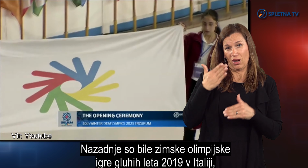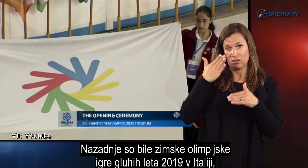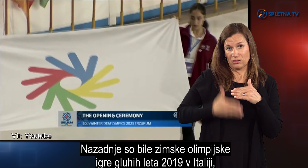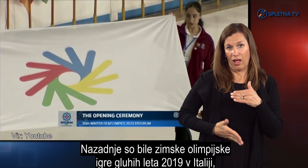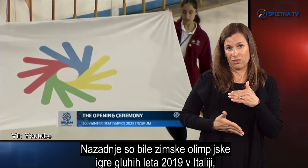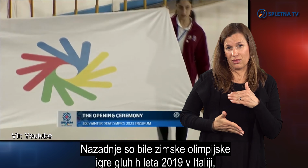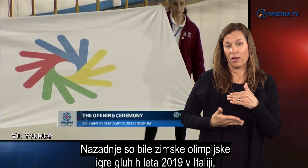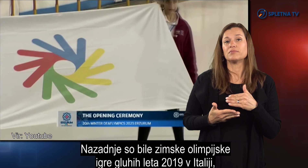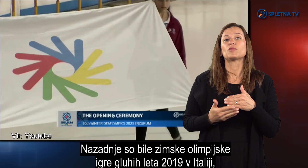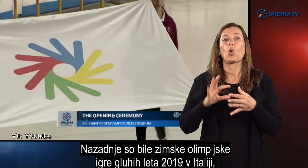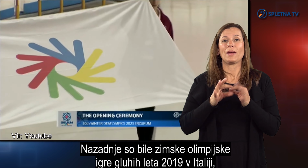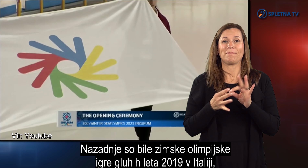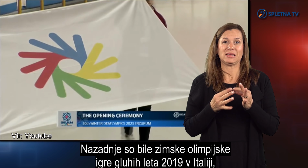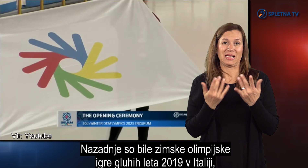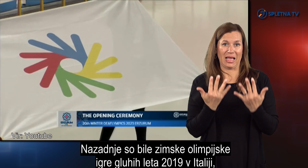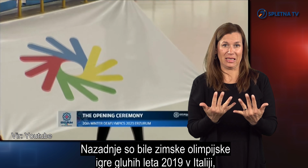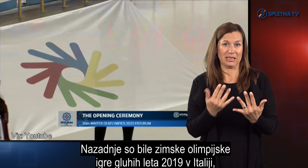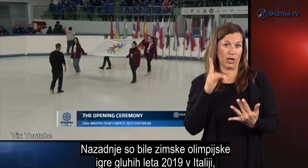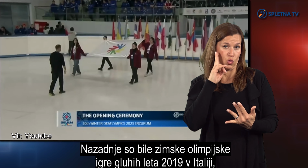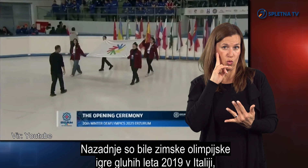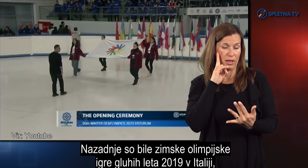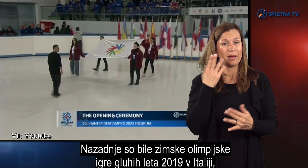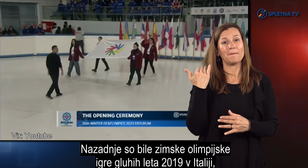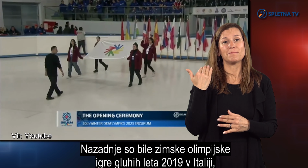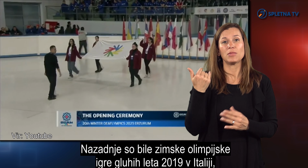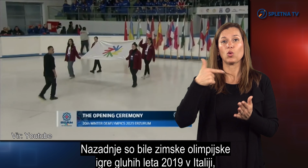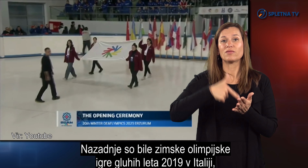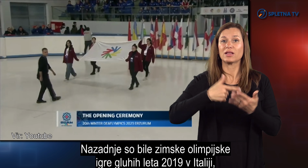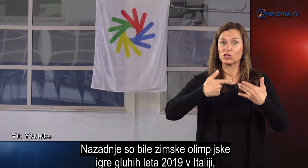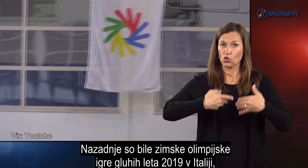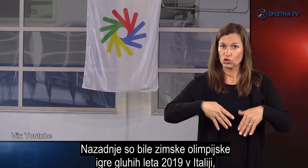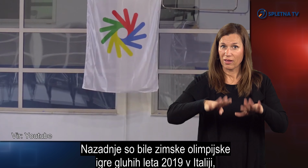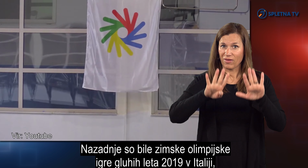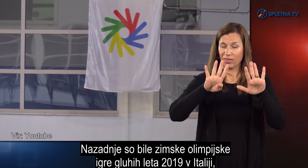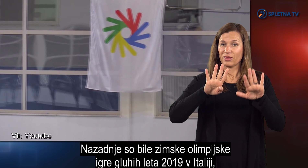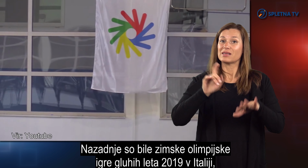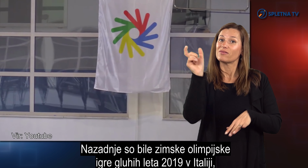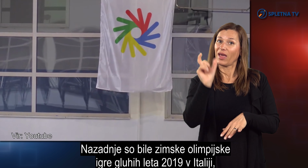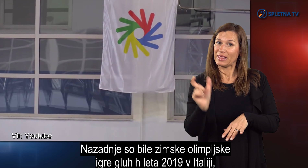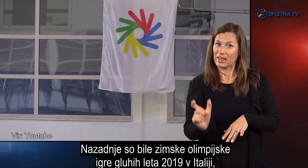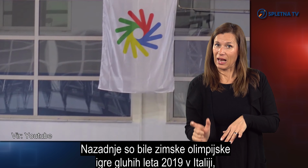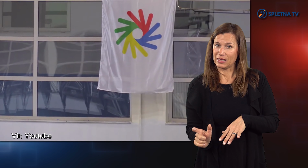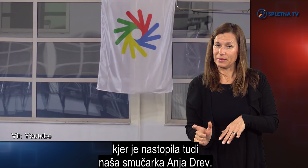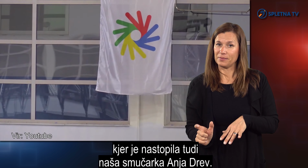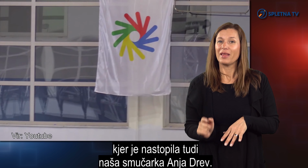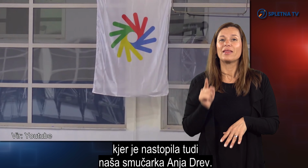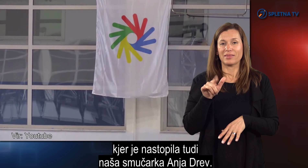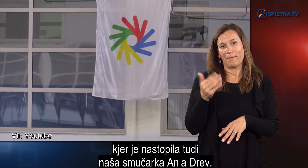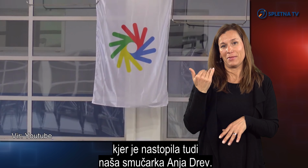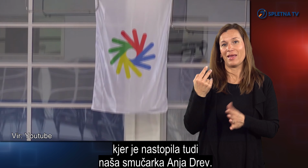Nazadnje so bile zimske olimpijske igre gluhih leta 2019 v Italiji, kjer je nastopila tudi naša smučarka Anja Drev.